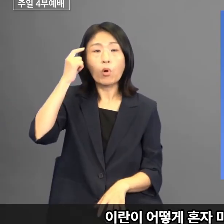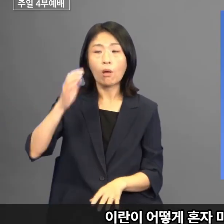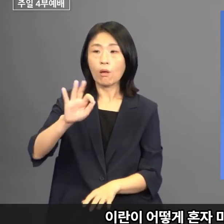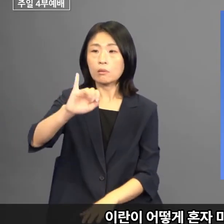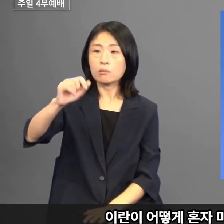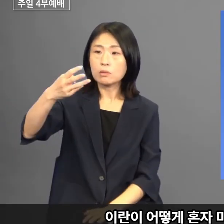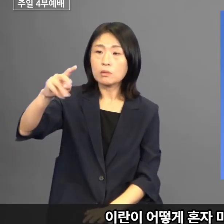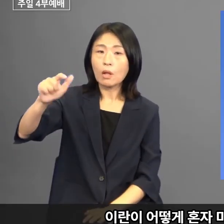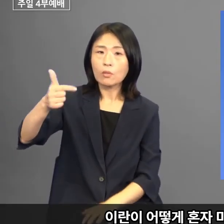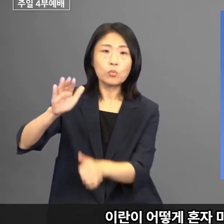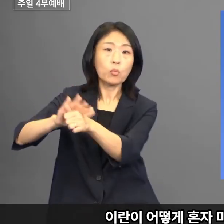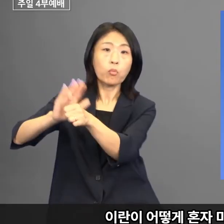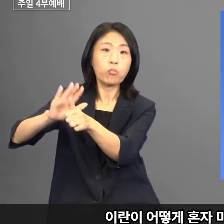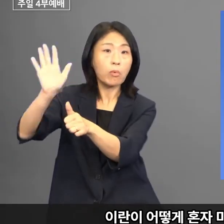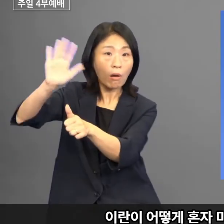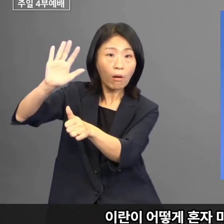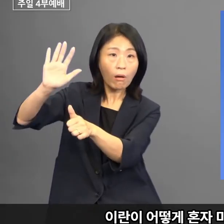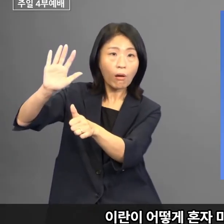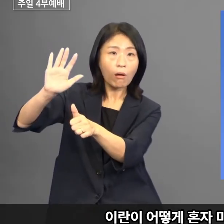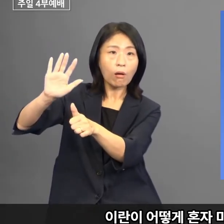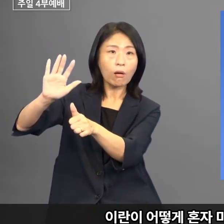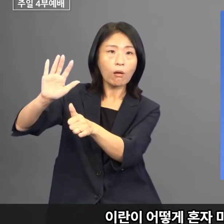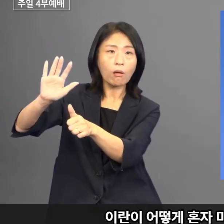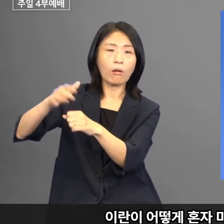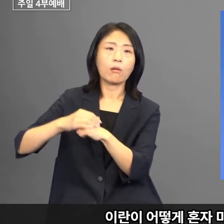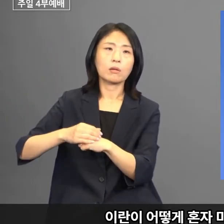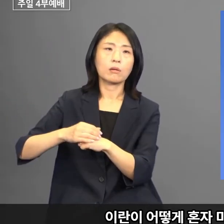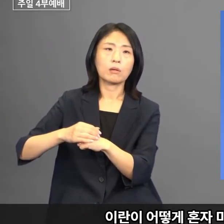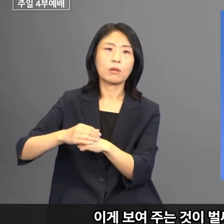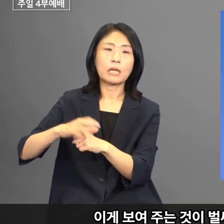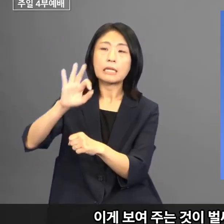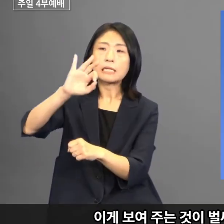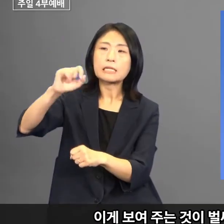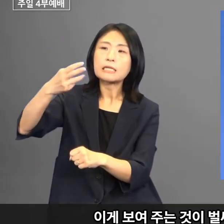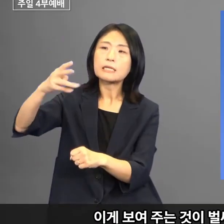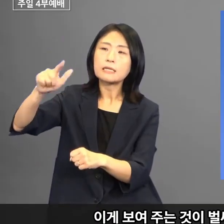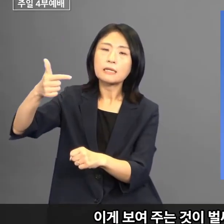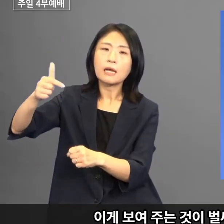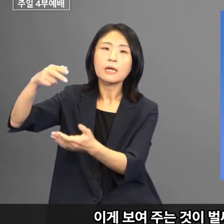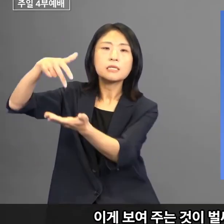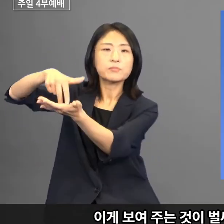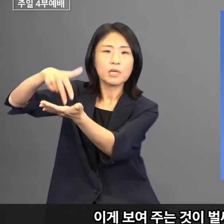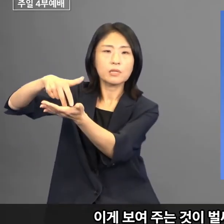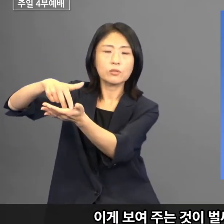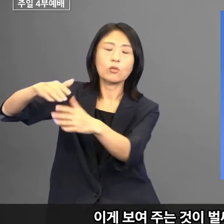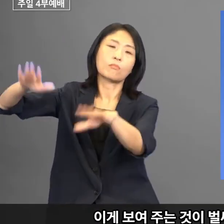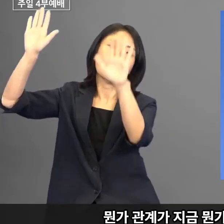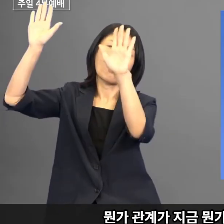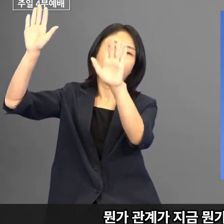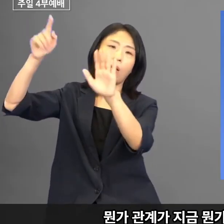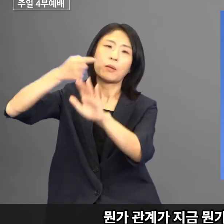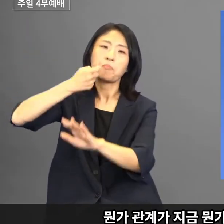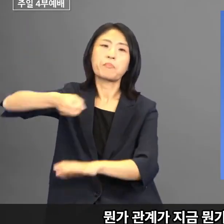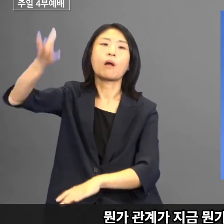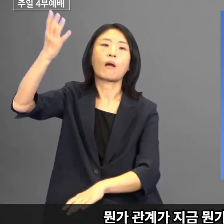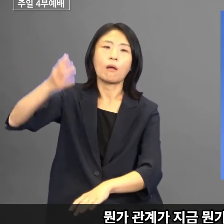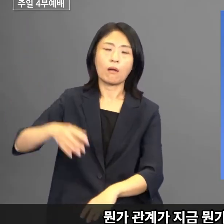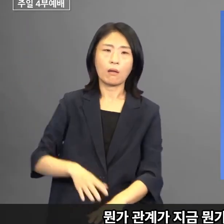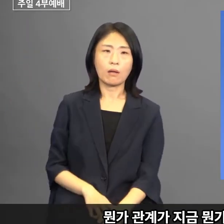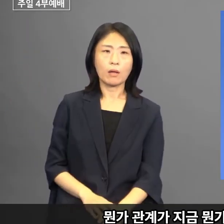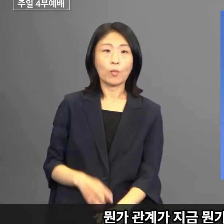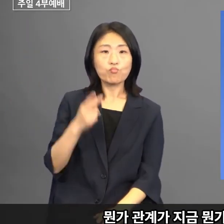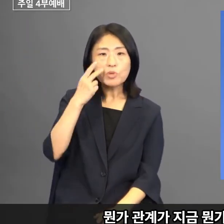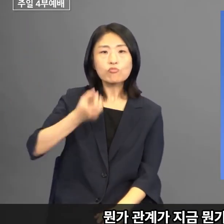혼자 미국과 맞섭니까? 휴전하자. 이게 보여주는 것이 벌써 지금 중국과 러시아 간에 뭔가 관계가